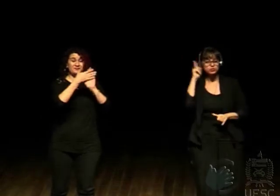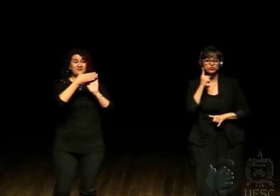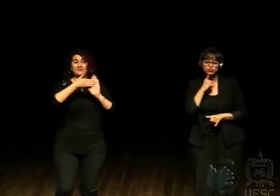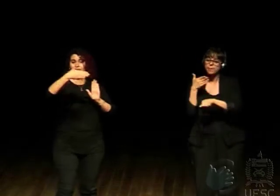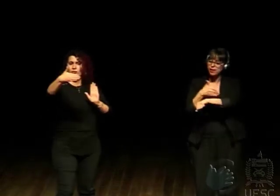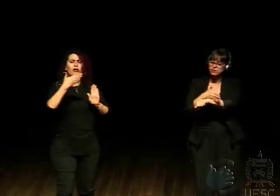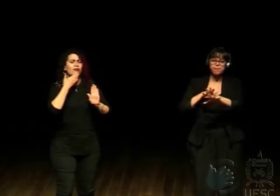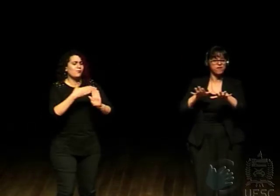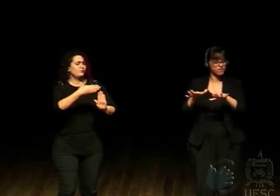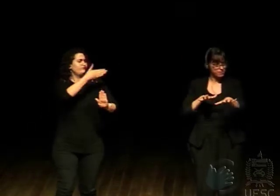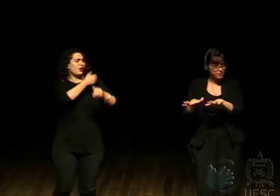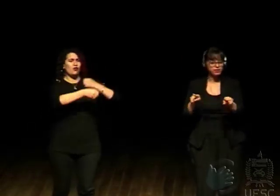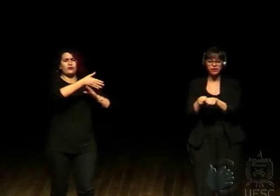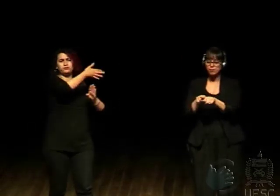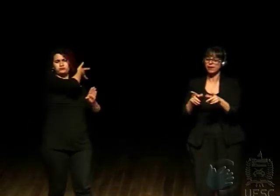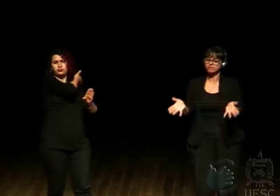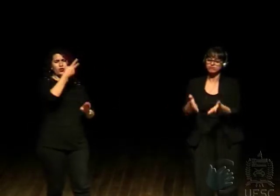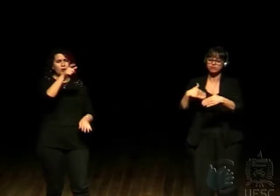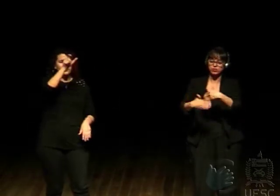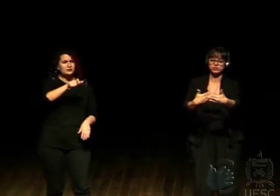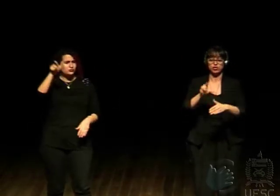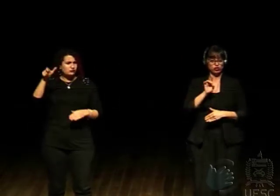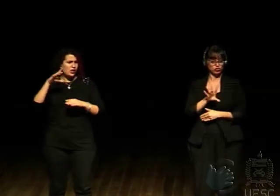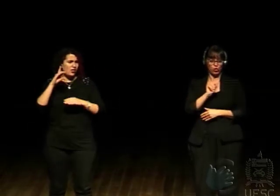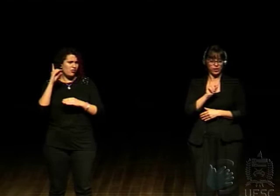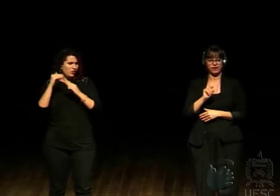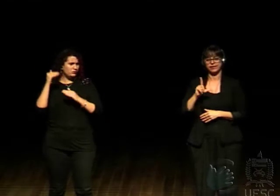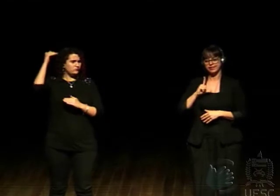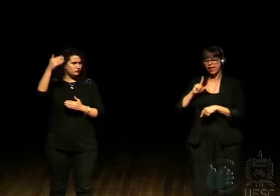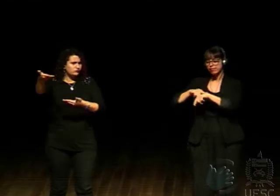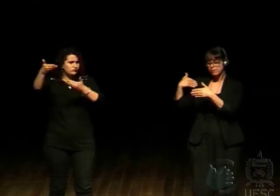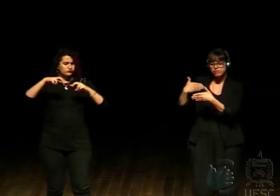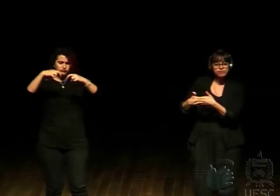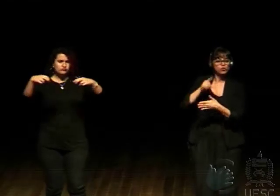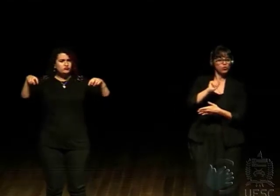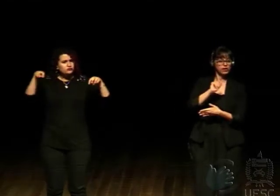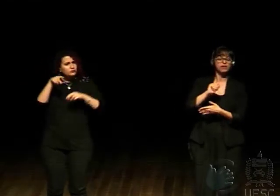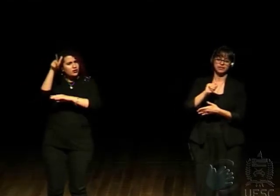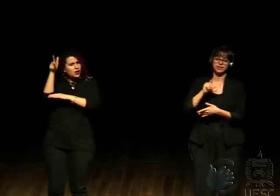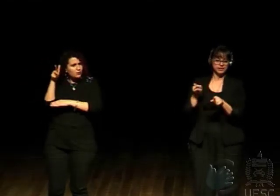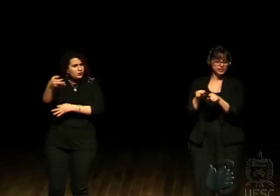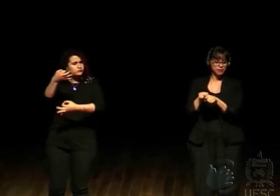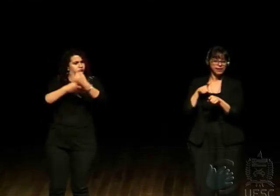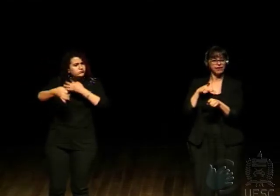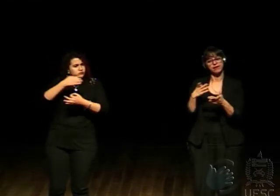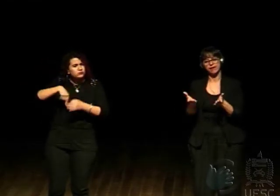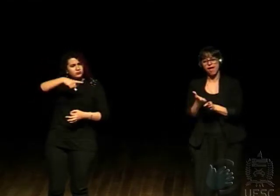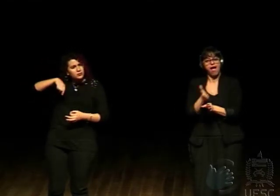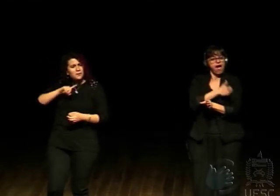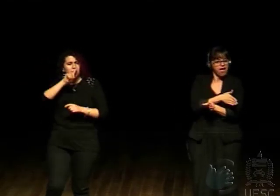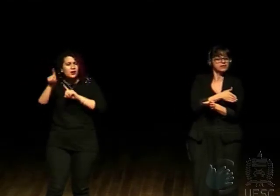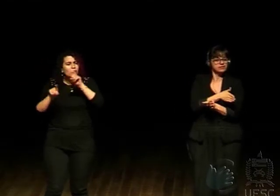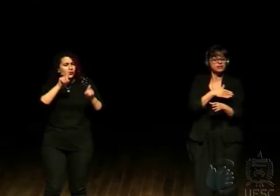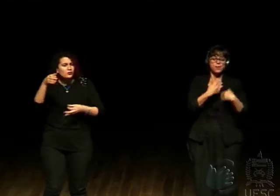de estos movimientos y estos procesos, pero no solamente en este último tiempo, sino que antes de eso, o las etapas previas de